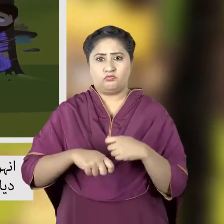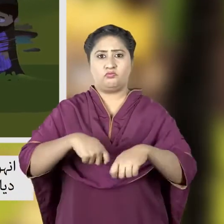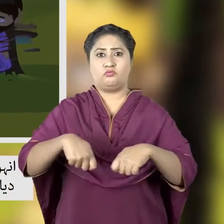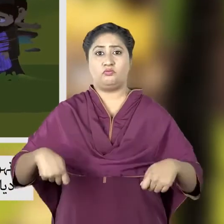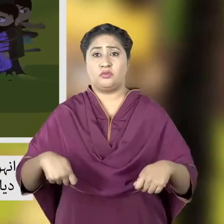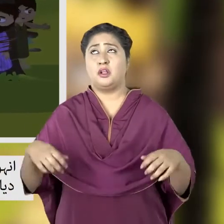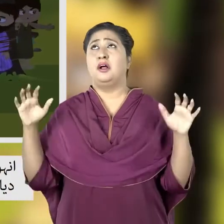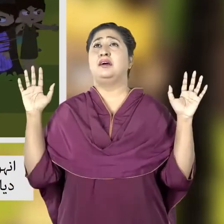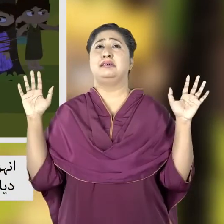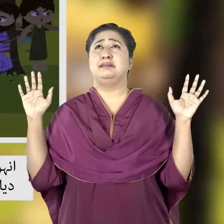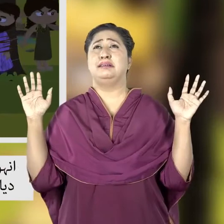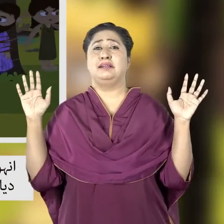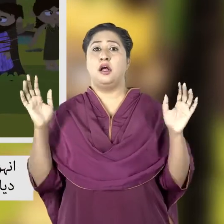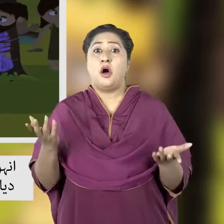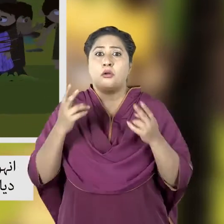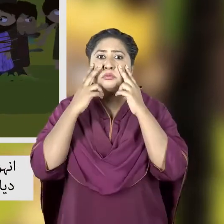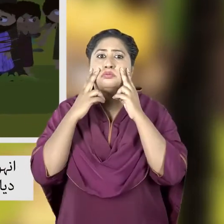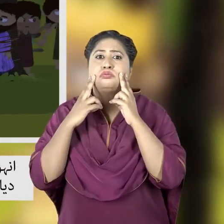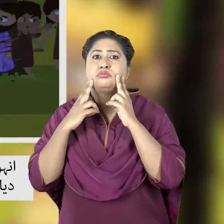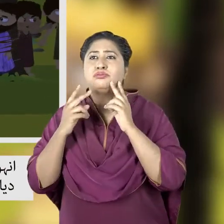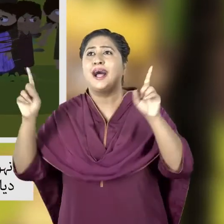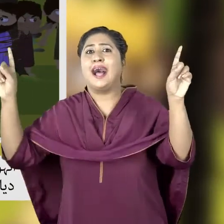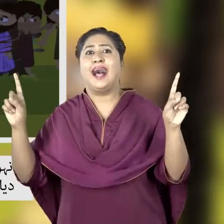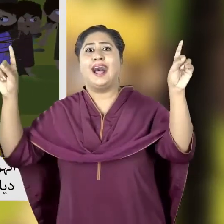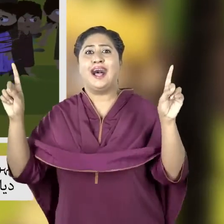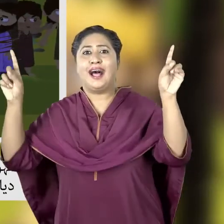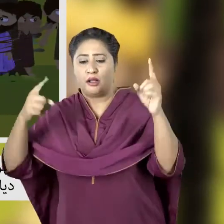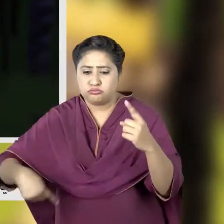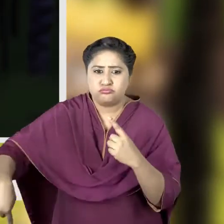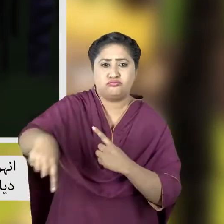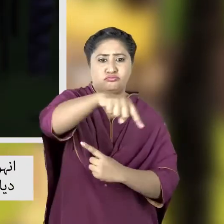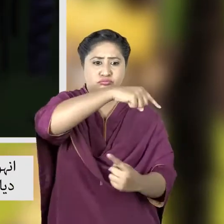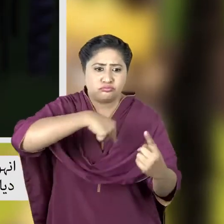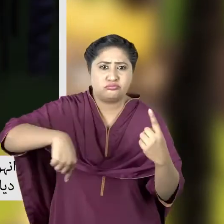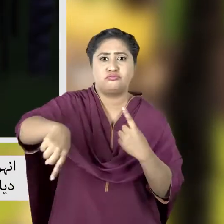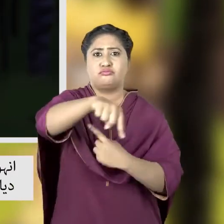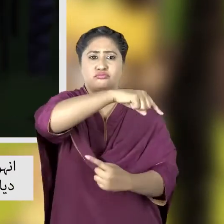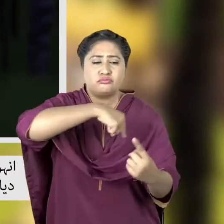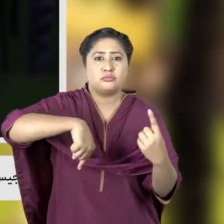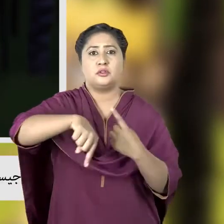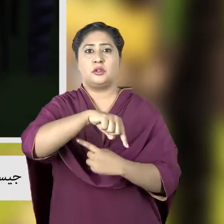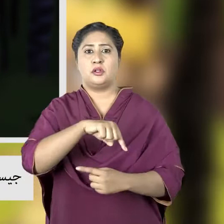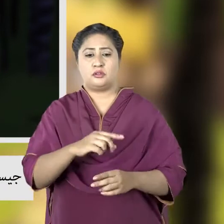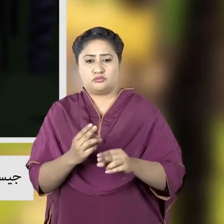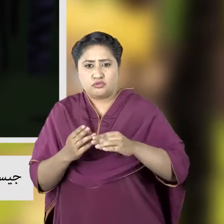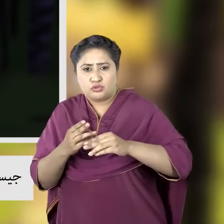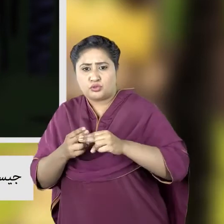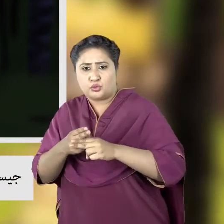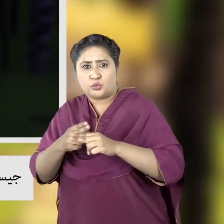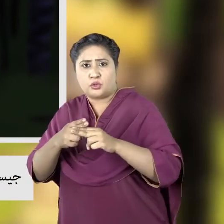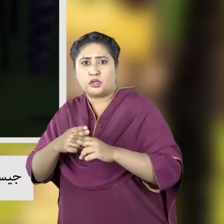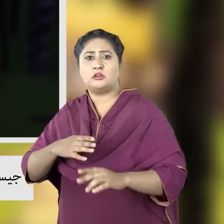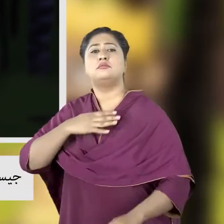بادشاہ کو ایک درخ کے ساتھ بان دیا اور اس کے اردگرد رقص کرنے لگے جیسے ہی وہ